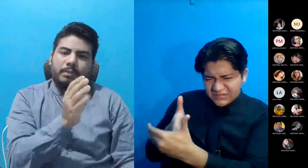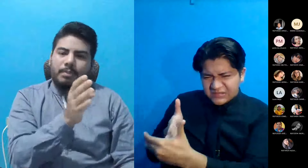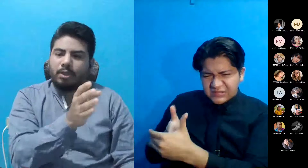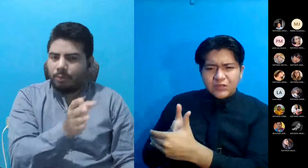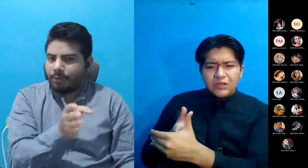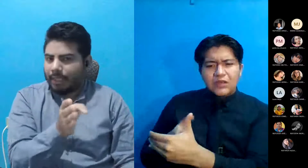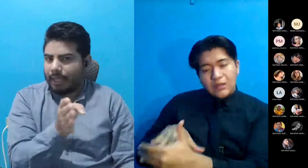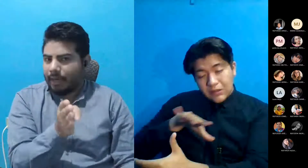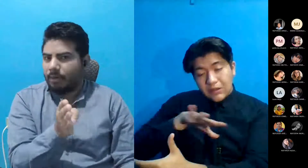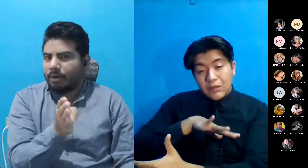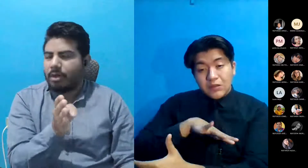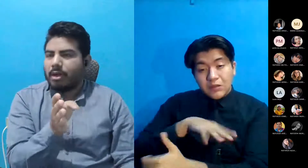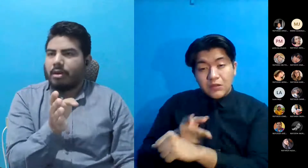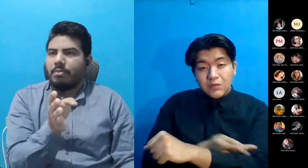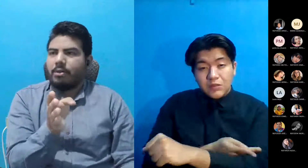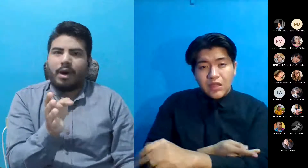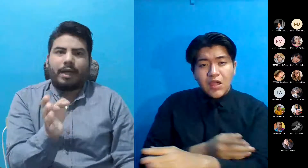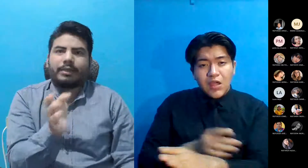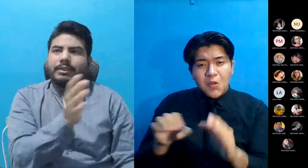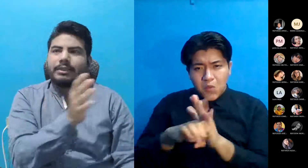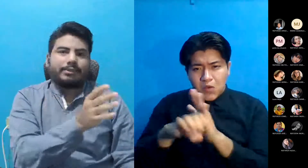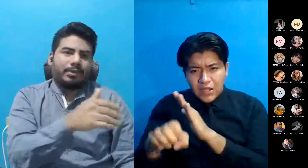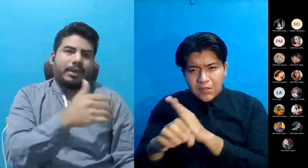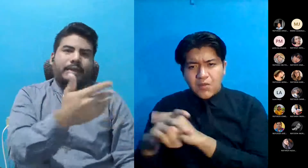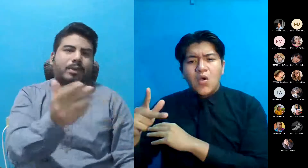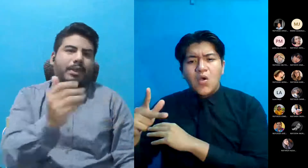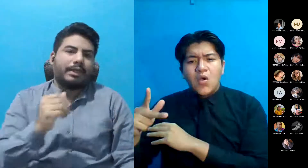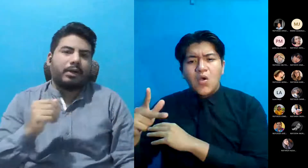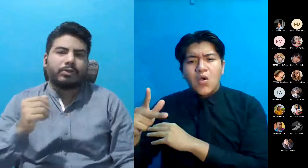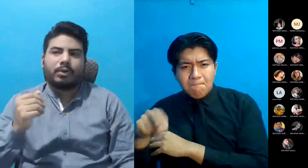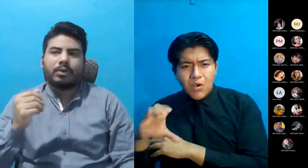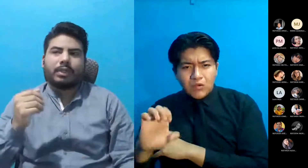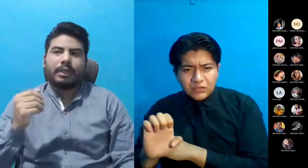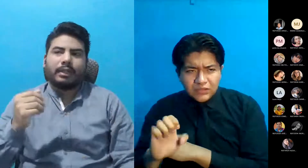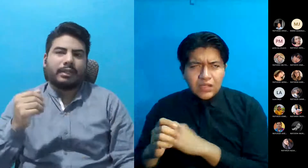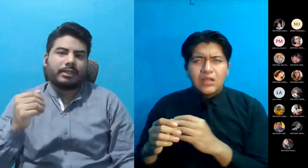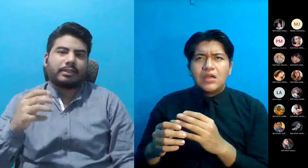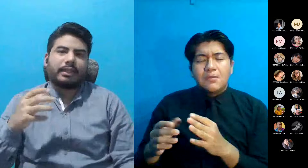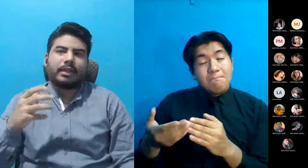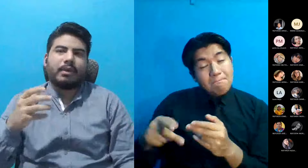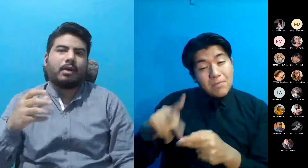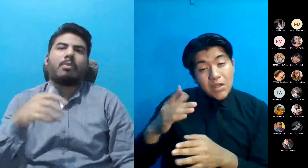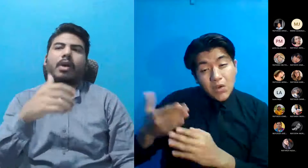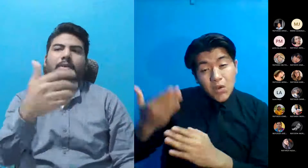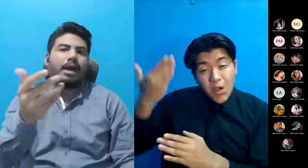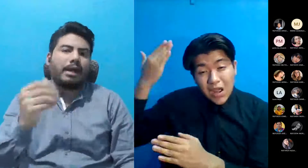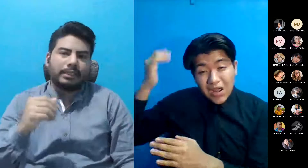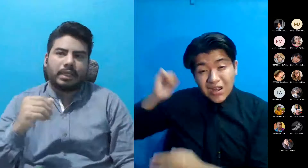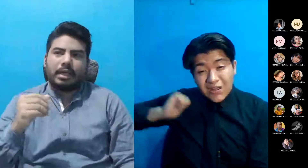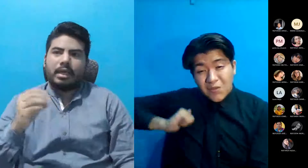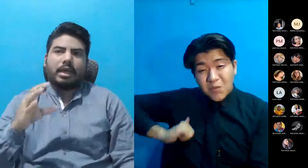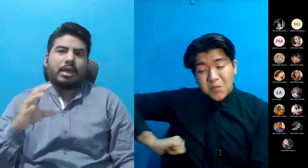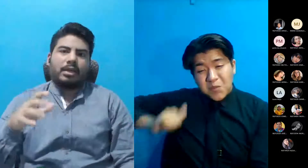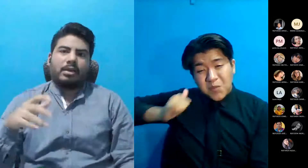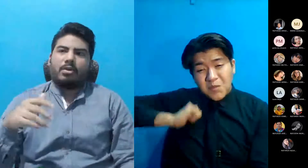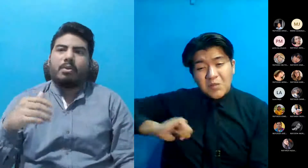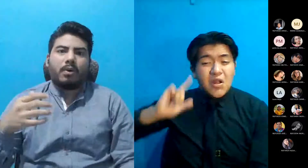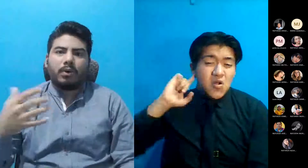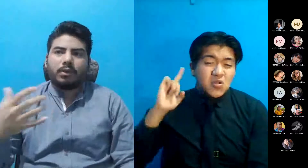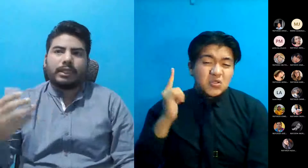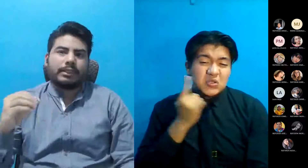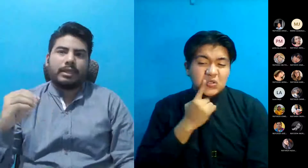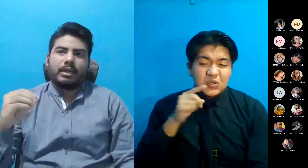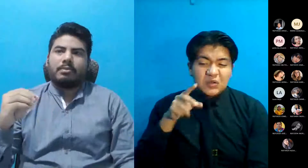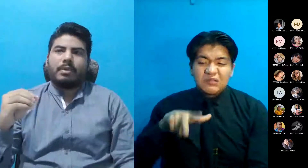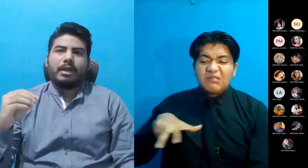histórico, Pedro Ponce de León. Pero antes de eso, en la antigüedad, a los sordos se les trataba como animales,